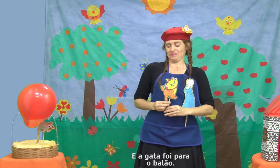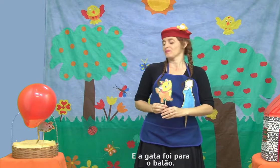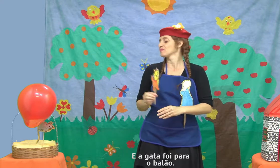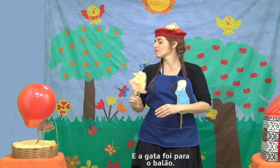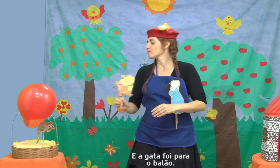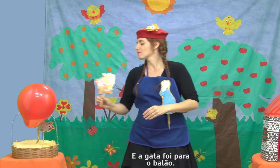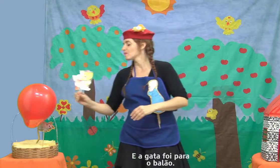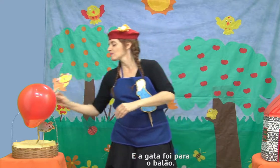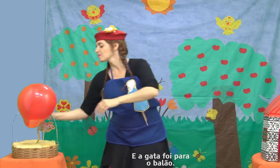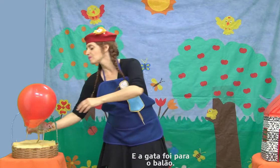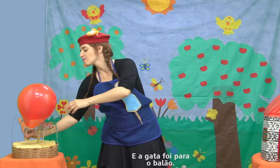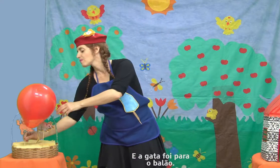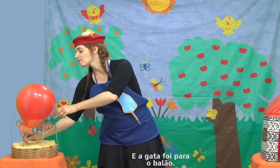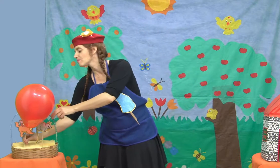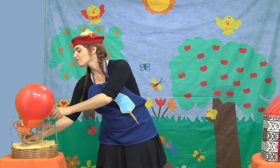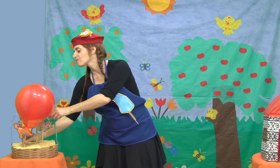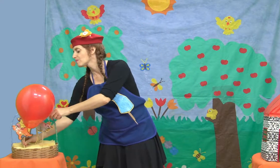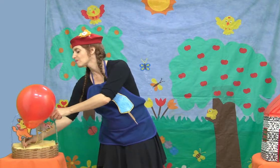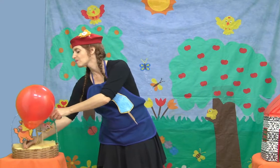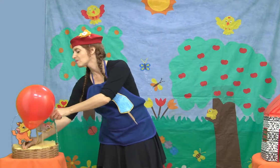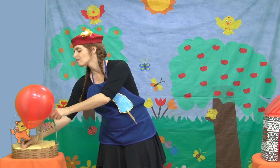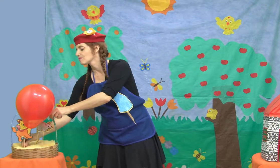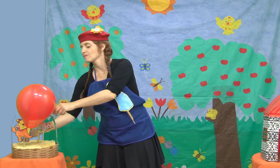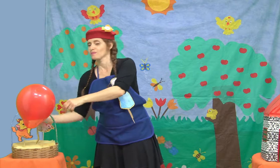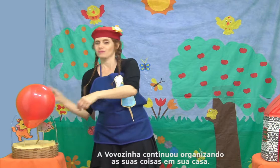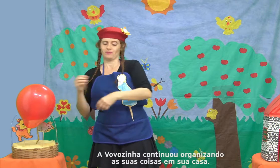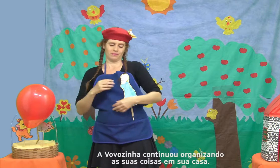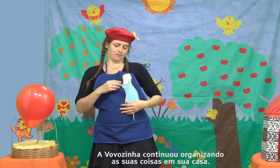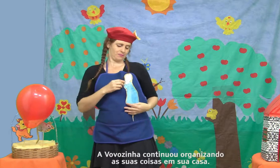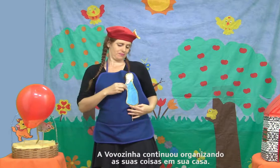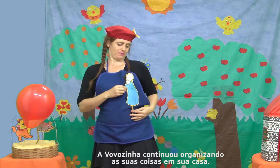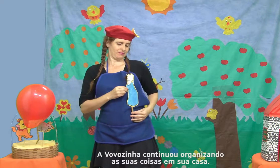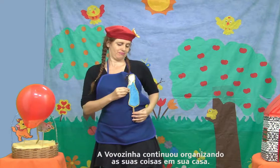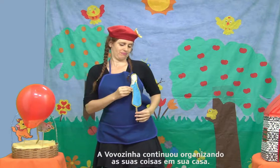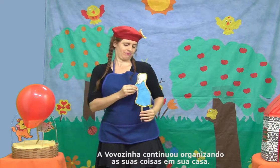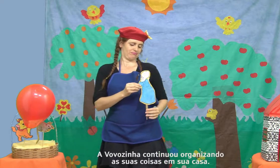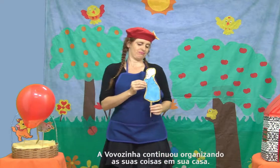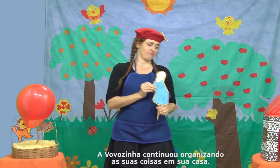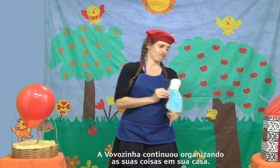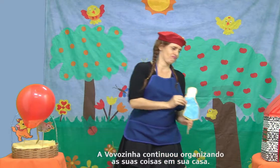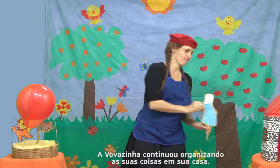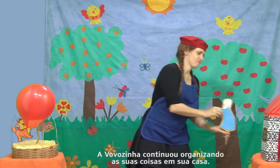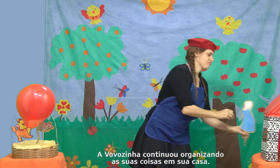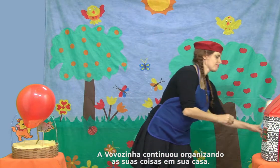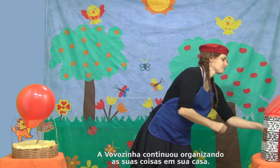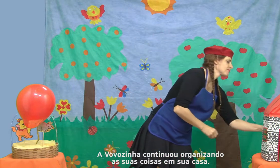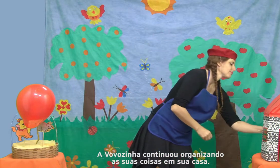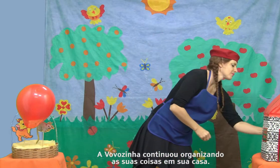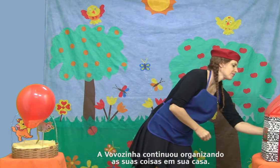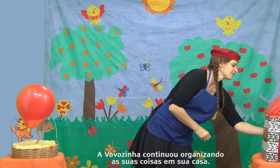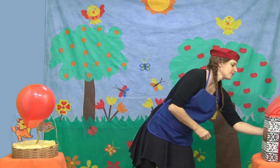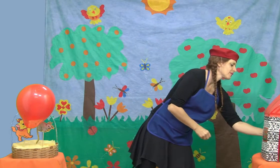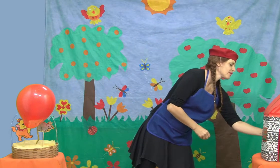gata foi para o balão a vovozinha continua organizando suas coisas em sua casa